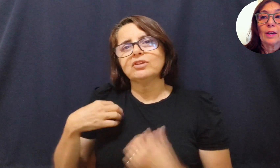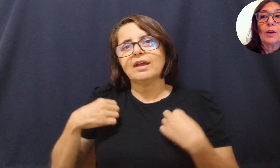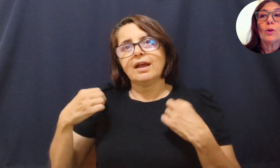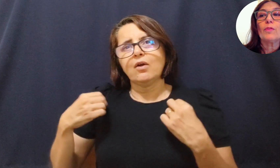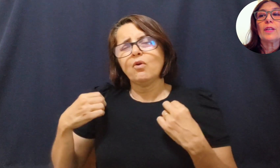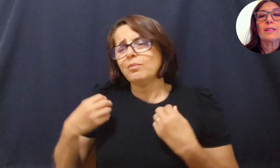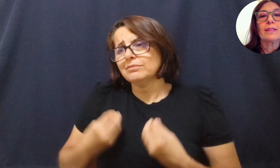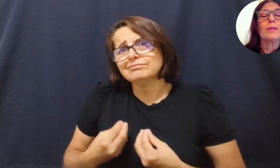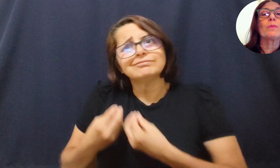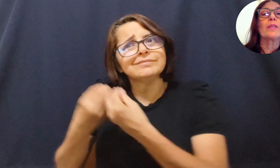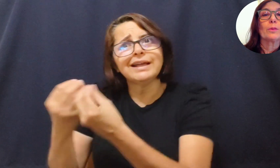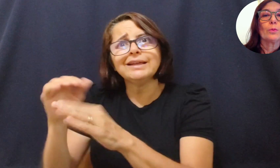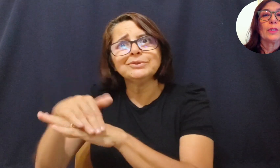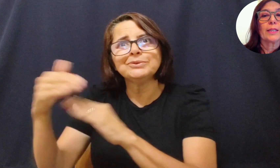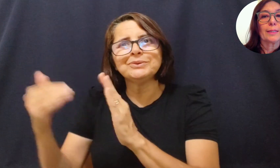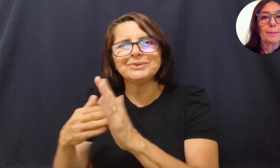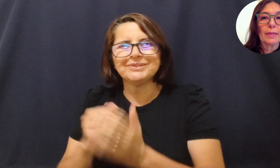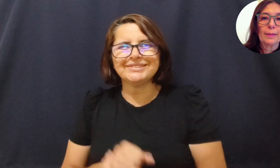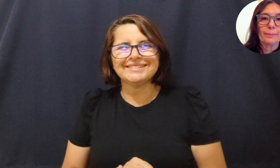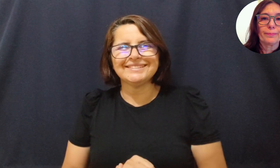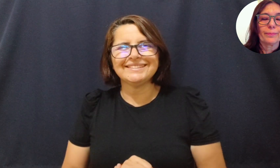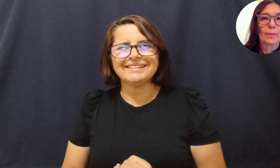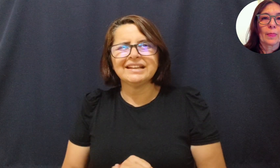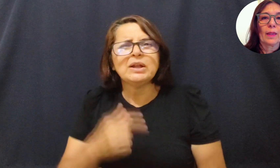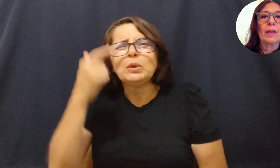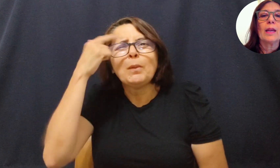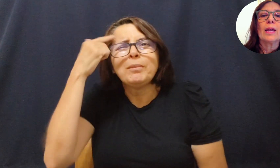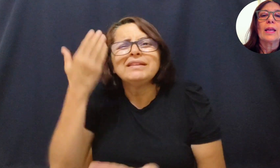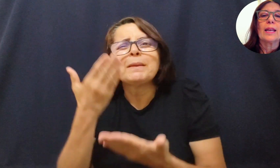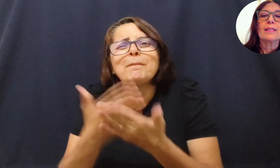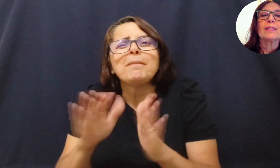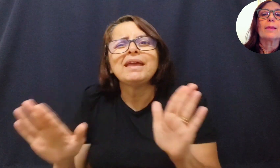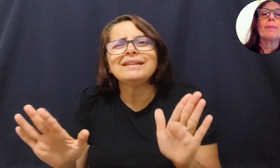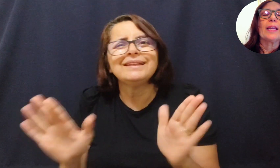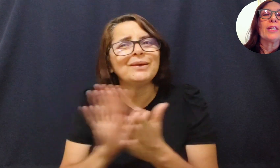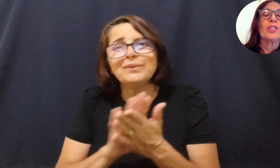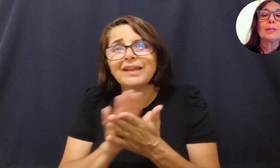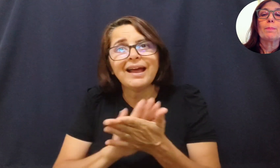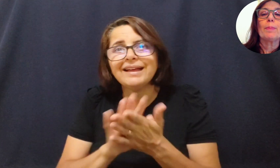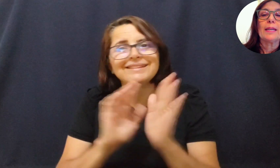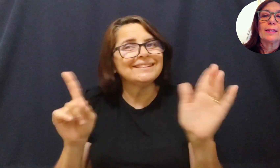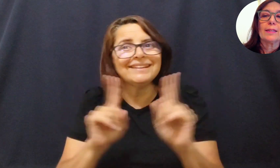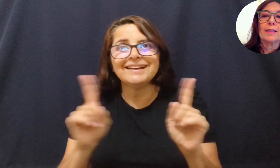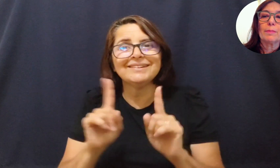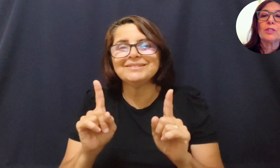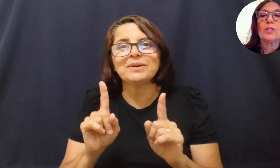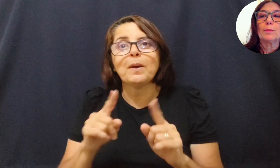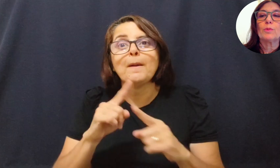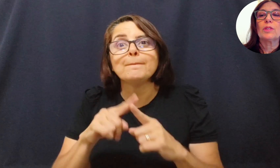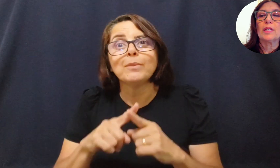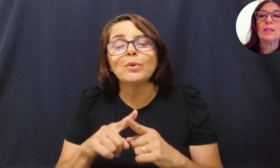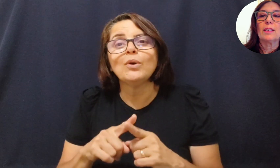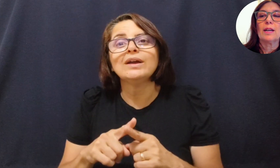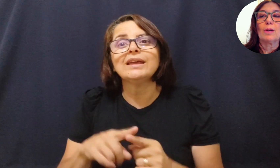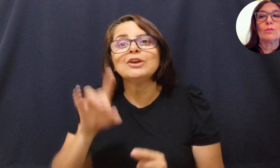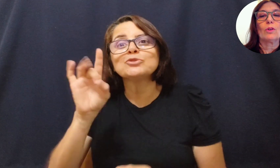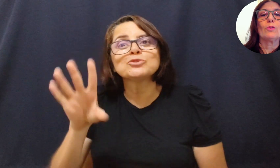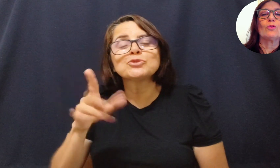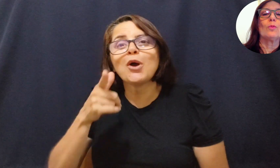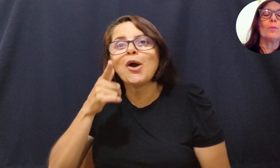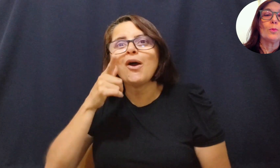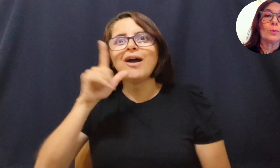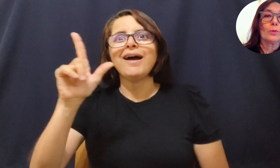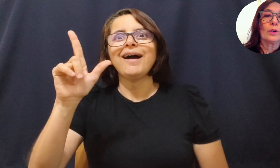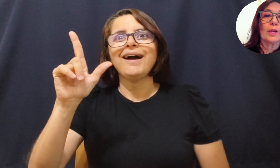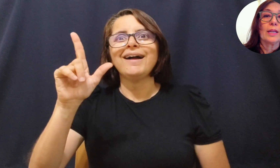capa, oferecermos a túnica também. Nessas aparentes perdas que imaginamos ter, aos